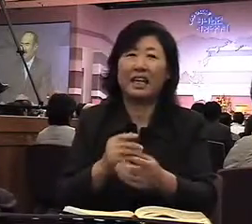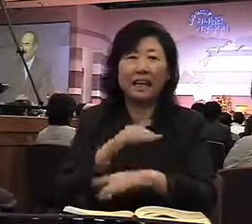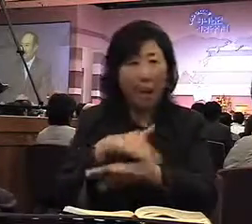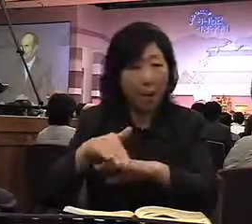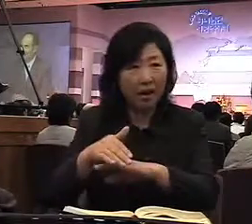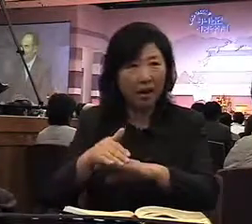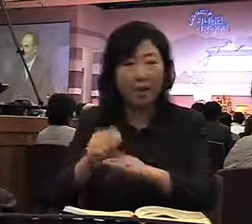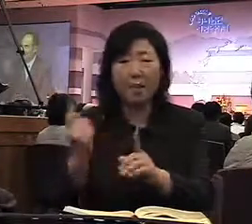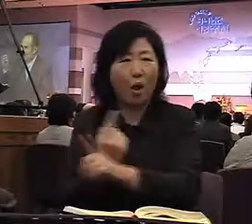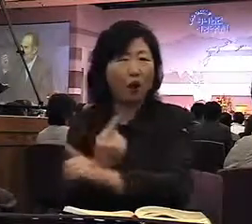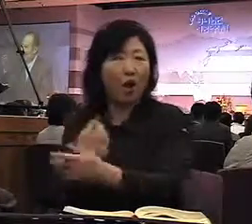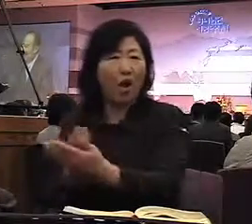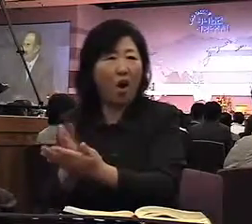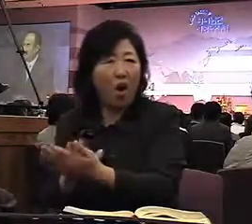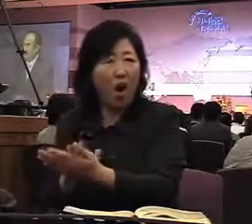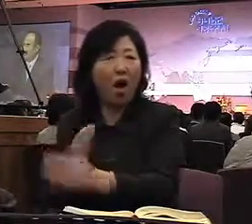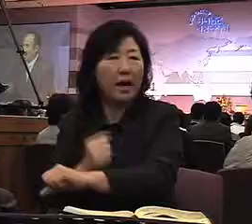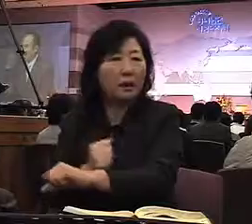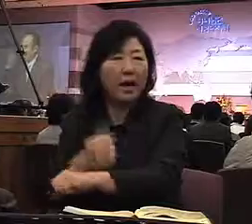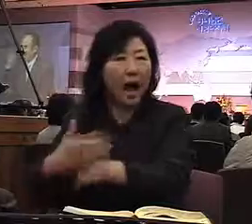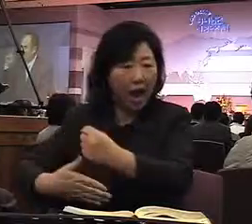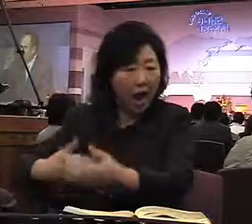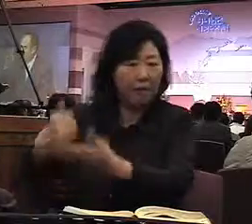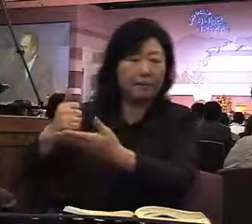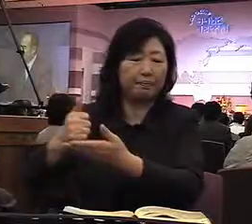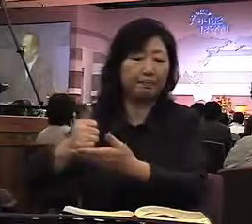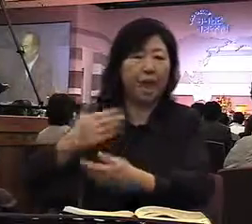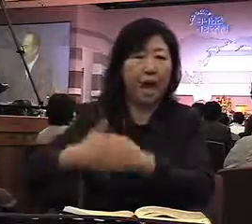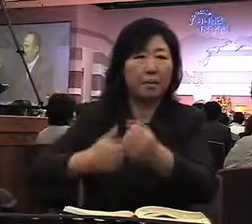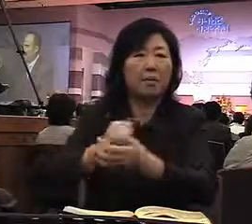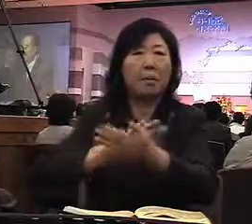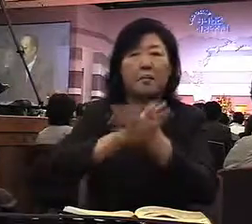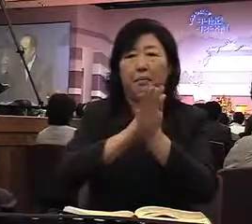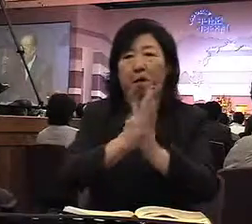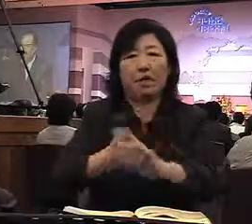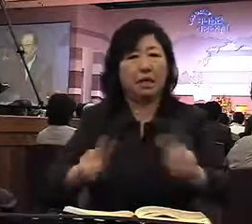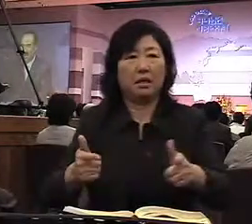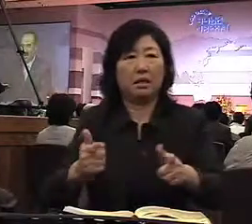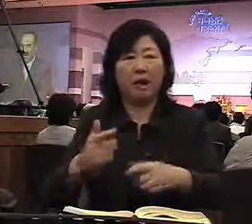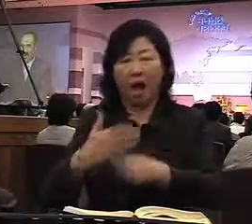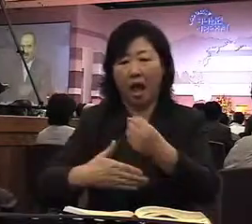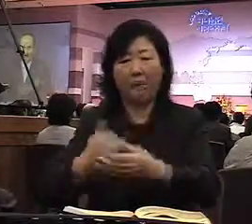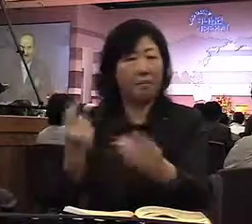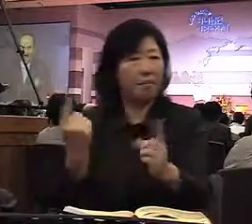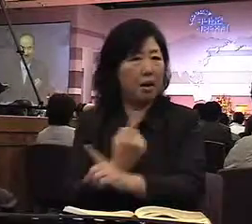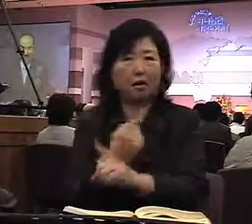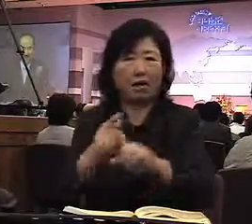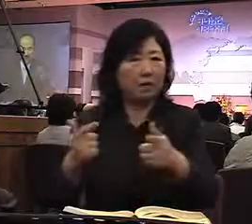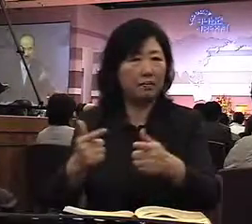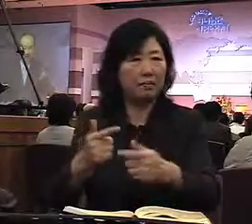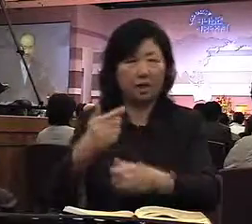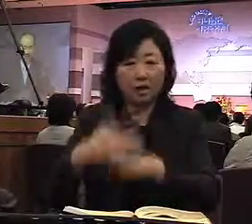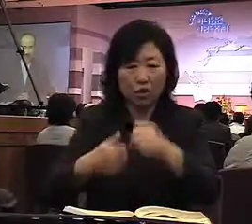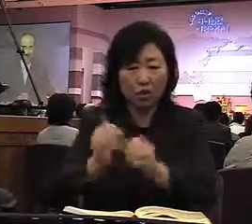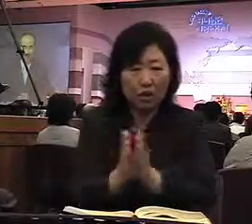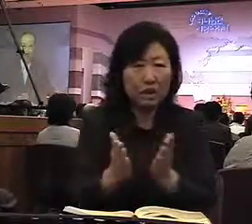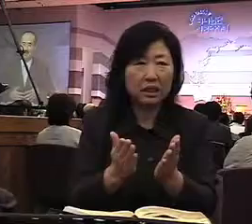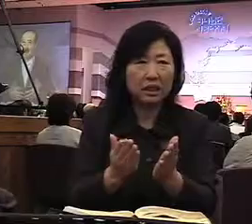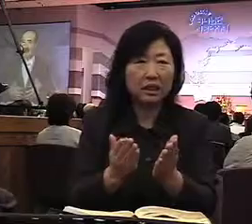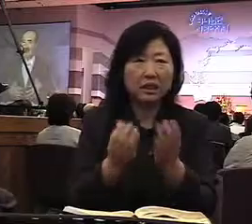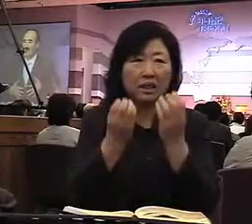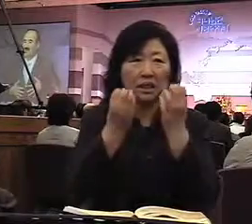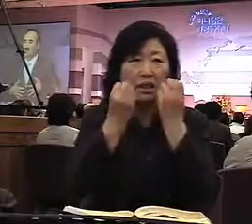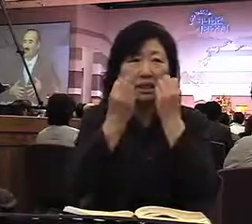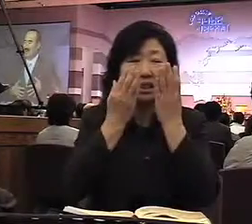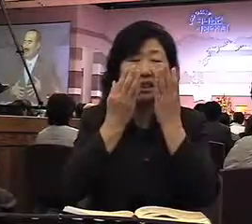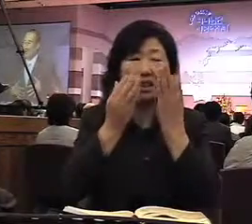하나님. 여러분 교리신학은 이렇게 말합니다. 하나님은 변하지 않습니다. 바꾸지 않습니다. 그러나 성경 신학은 바꾼다고 써 있습니다. 난